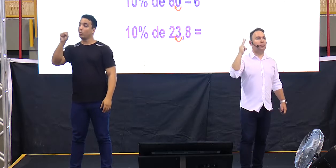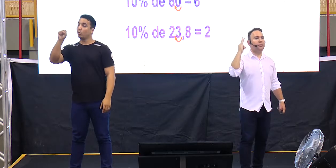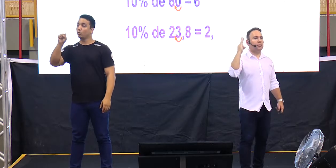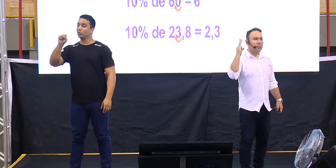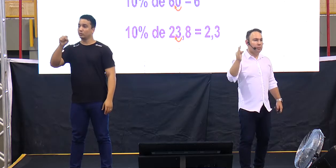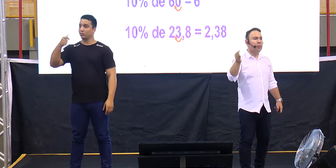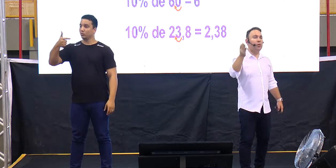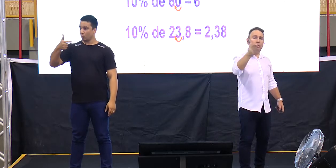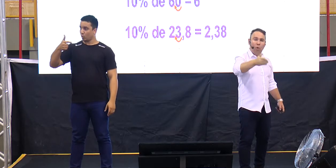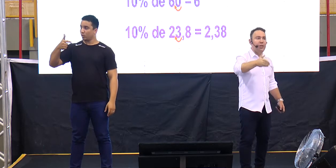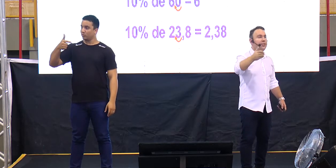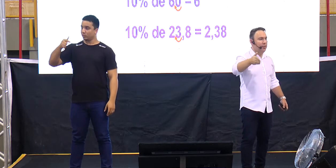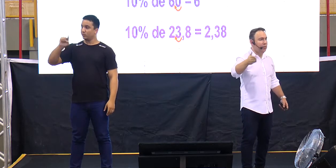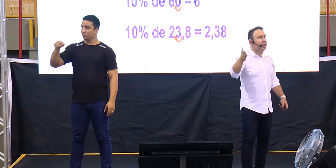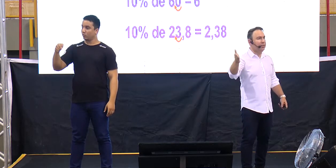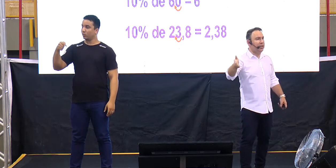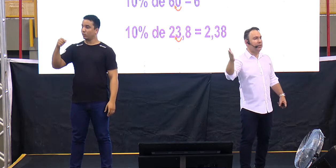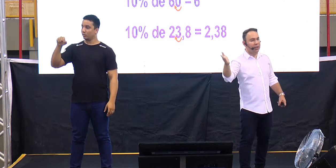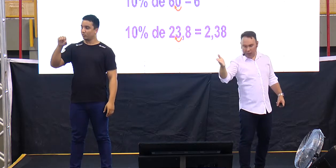23,8?